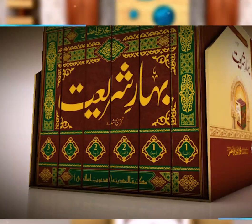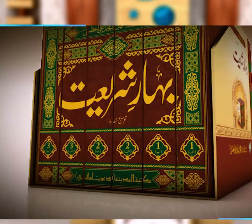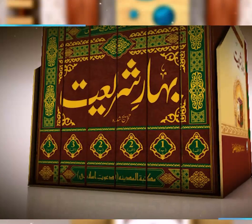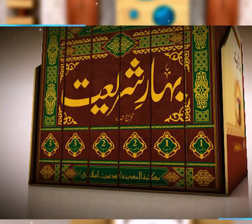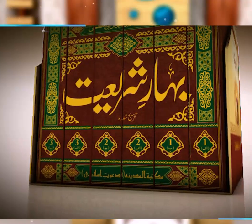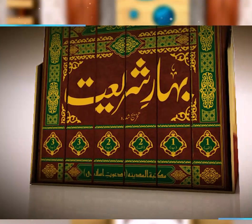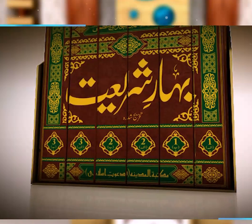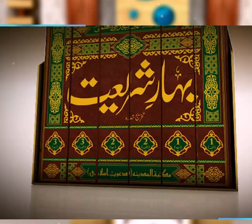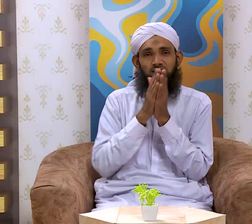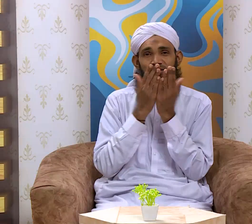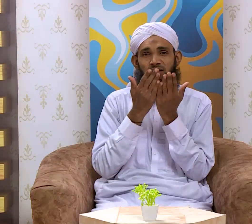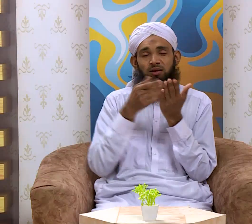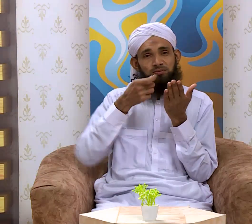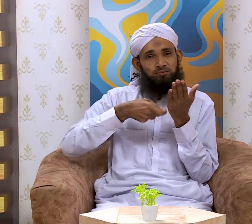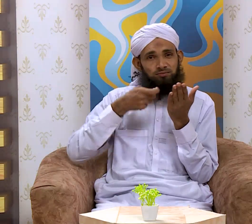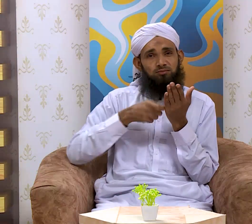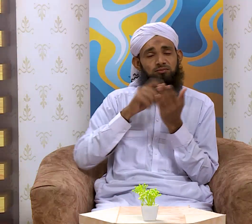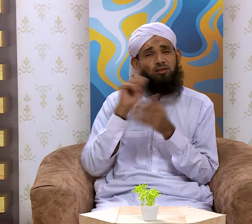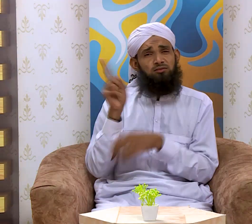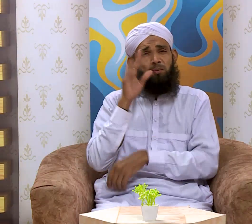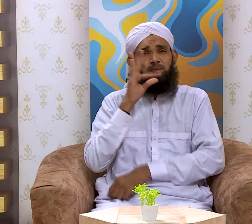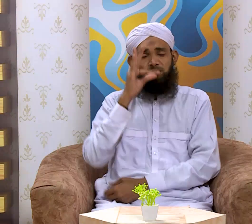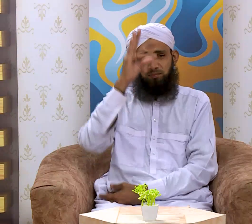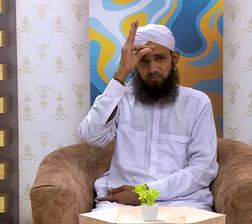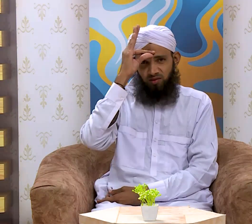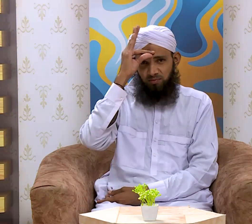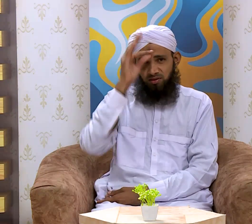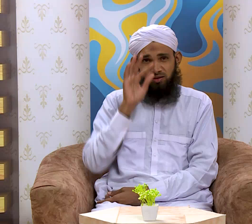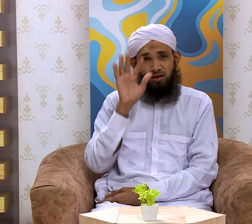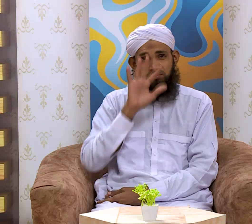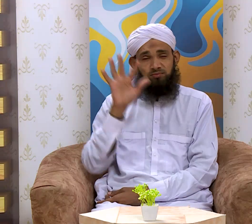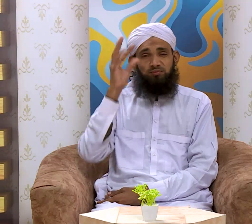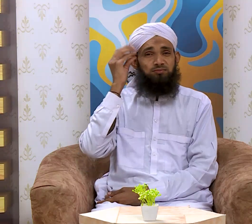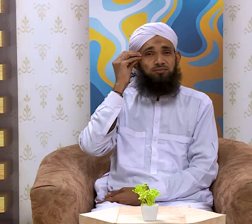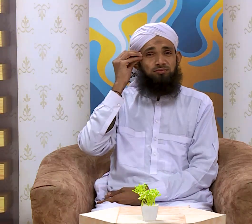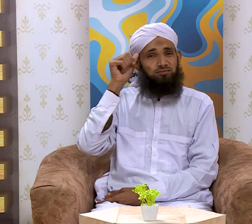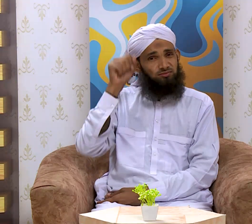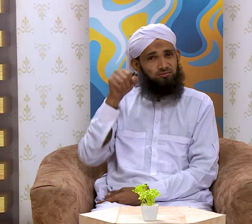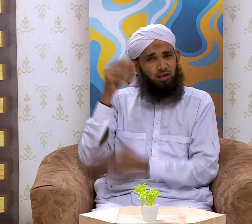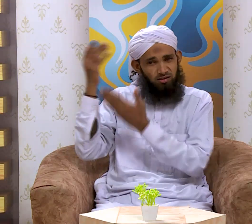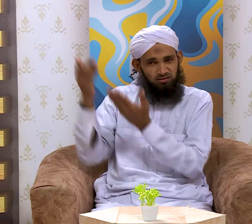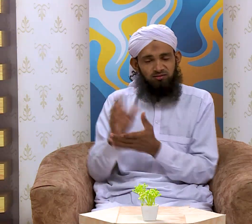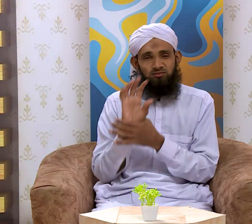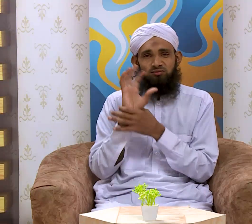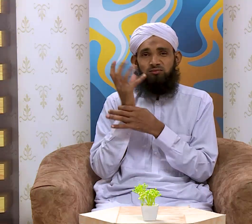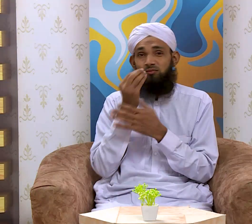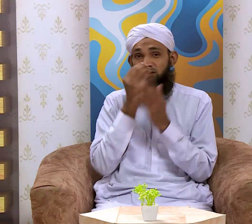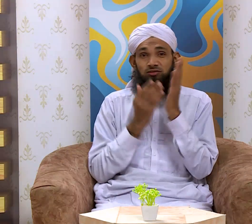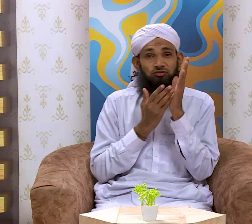بہار شریعت میں کہ انبیاء علیہ السلام غیب کی خبریں دینے کے لیے ہی آتے ہیں۔ جنت و نار، حشر و